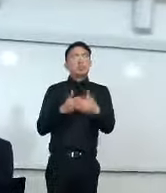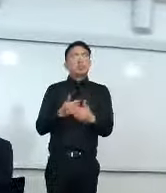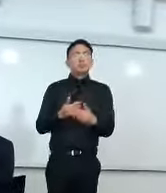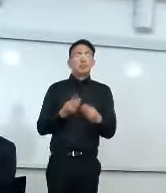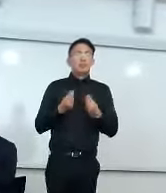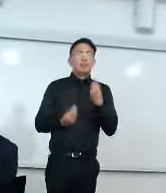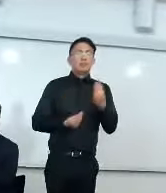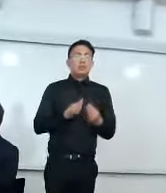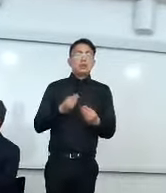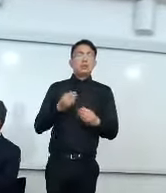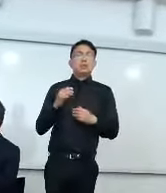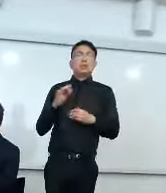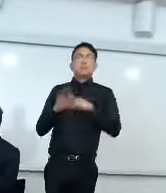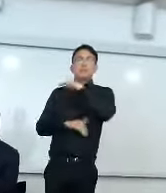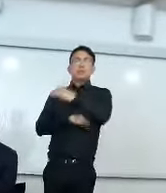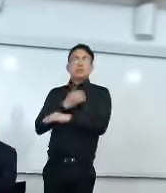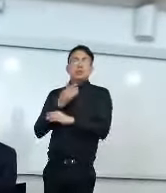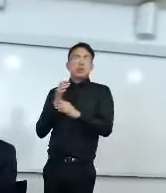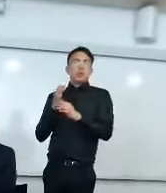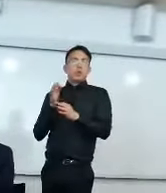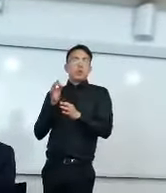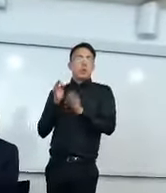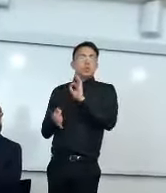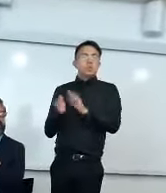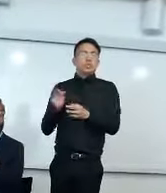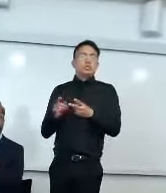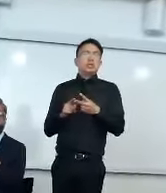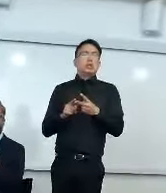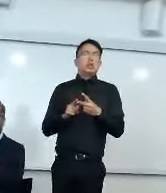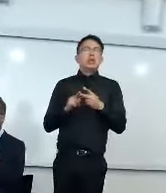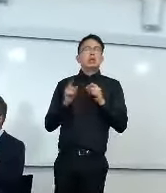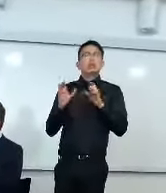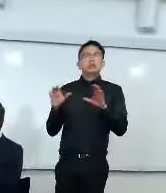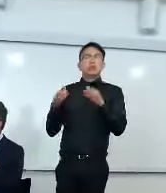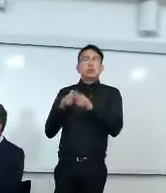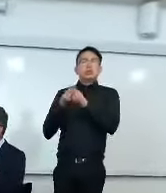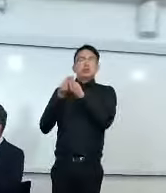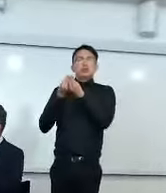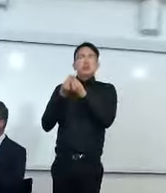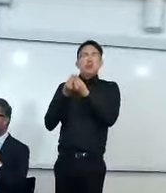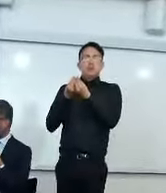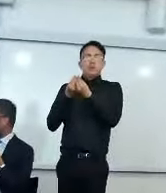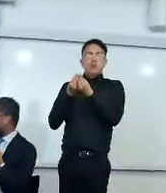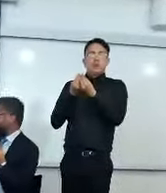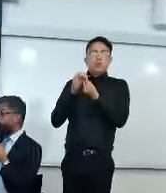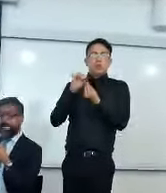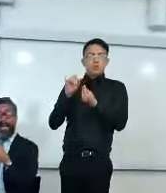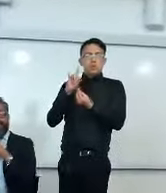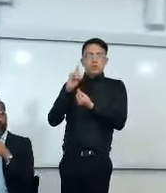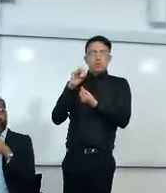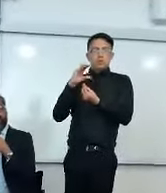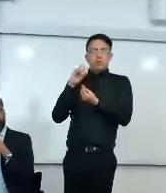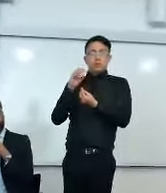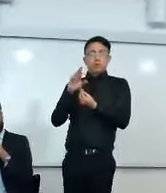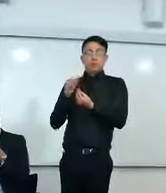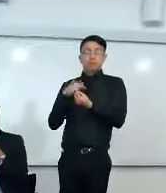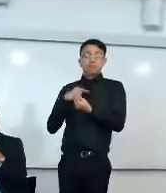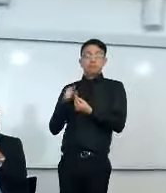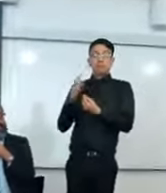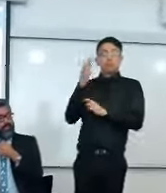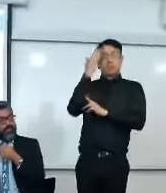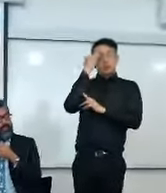también con el Ministerio de Justicia, con el Consejo Superior de la Judicatura, para ver cómo vamos a trabajar y que conozcan. A pesar de que esta es